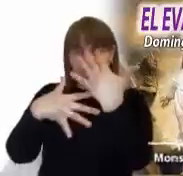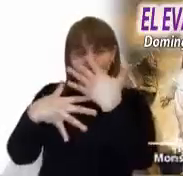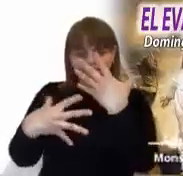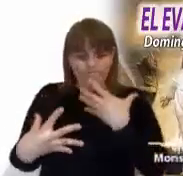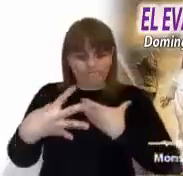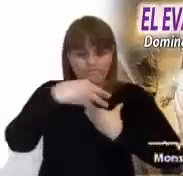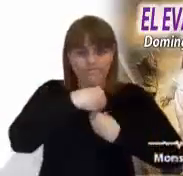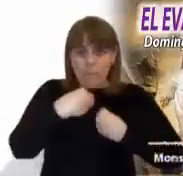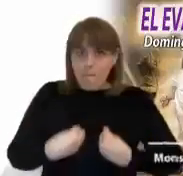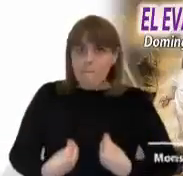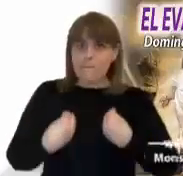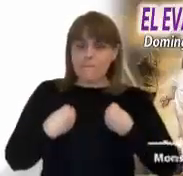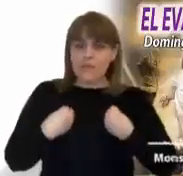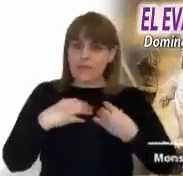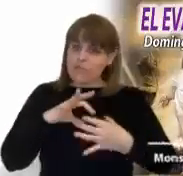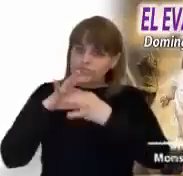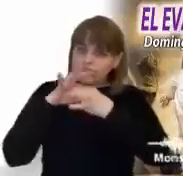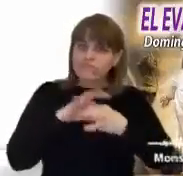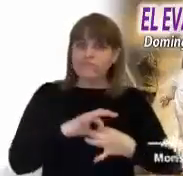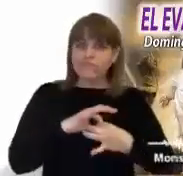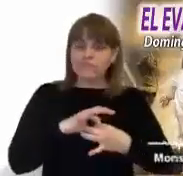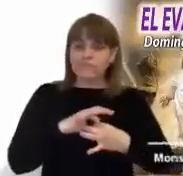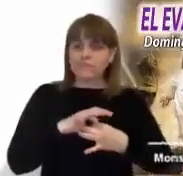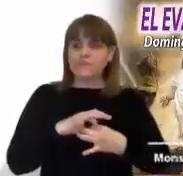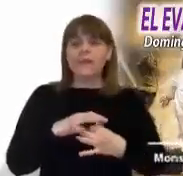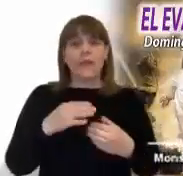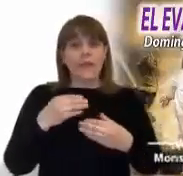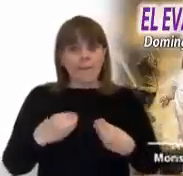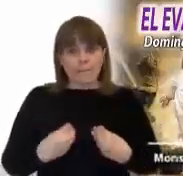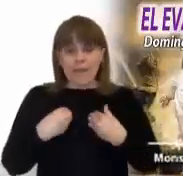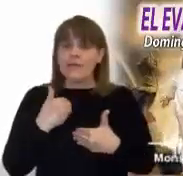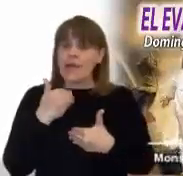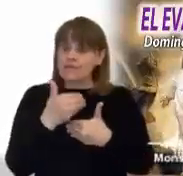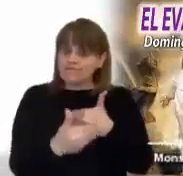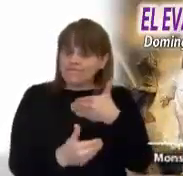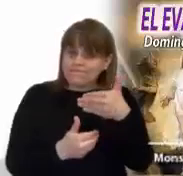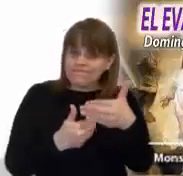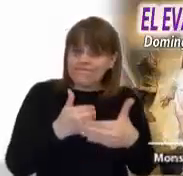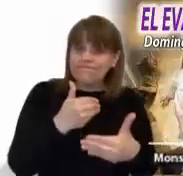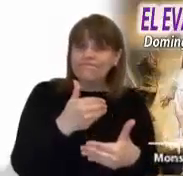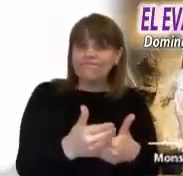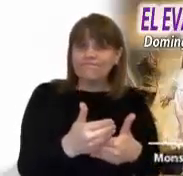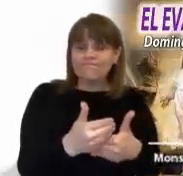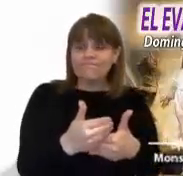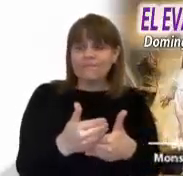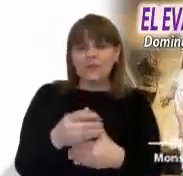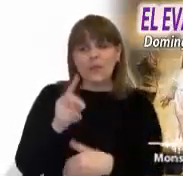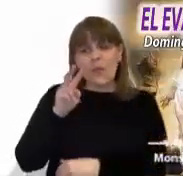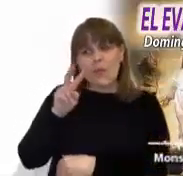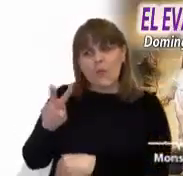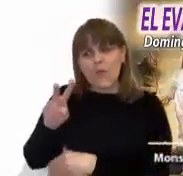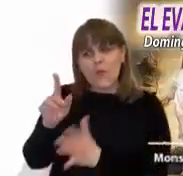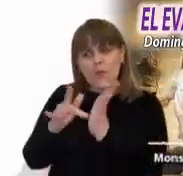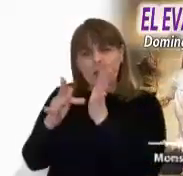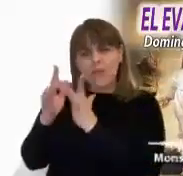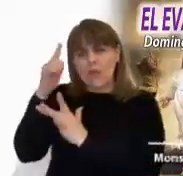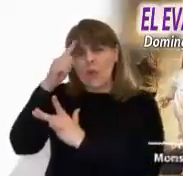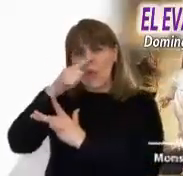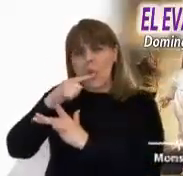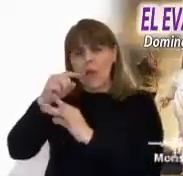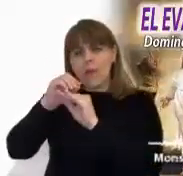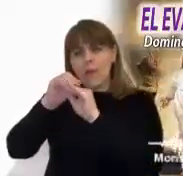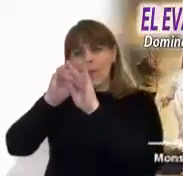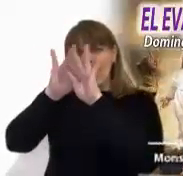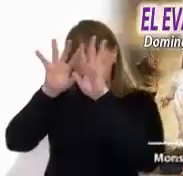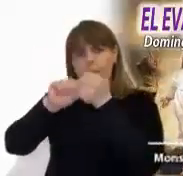palabra. La peregrinación no ha terminado, estamos en camino, aunque la transfiguración ilumine brevemente el escándalo de la